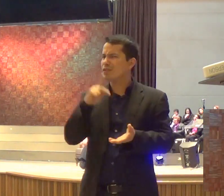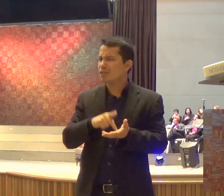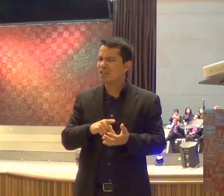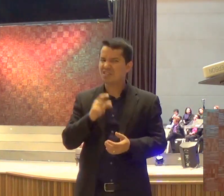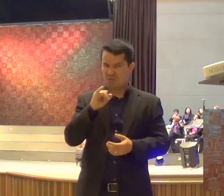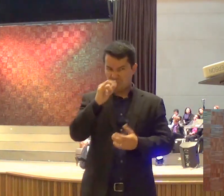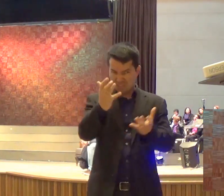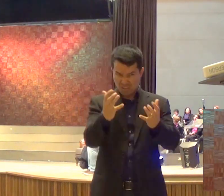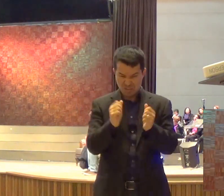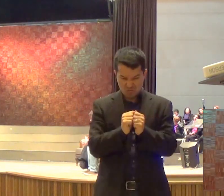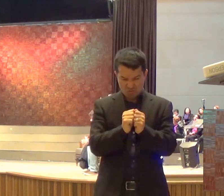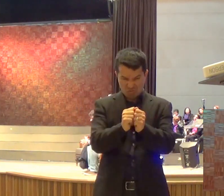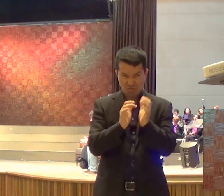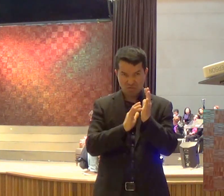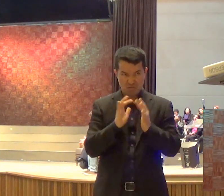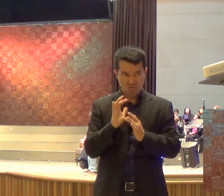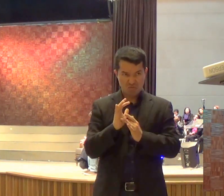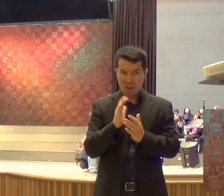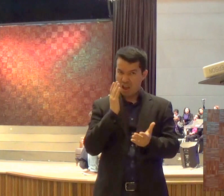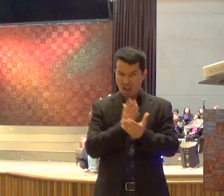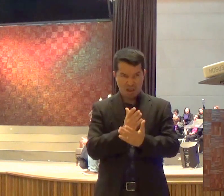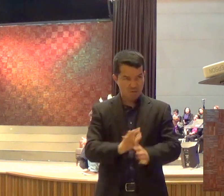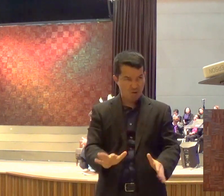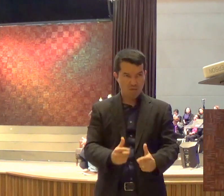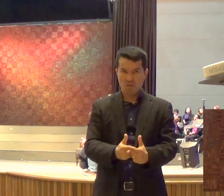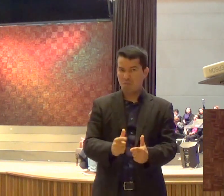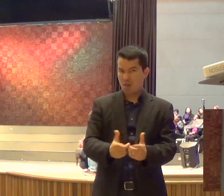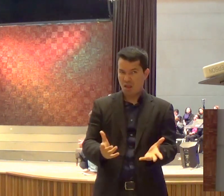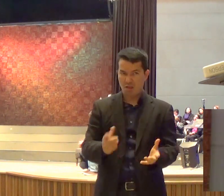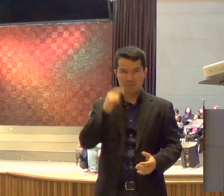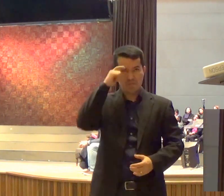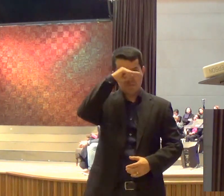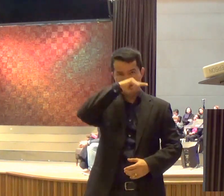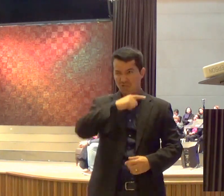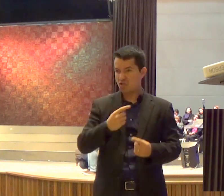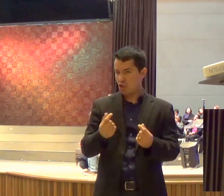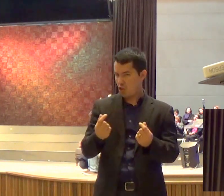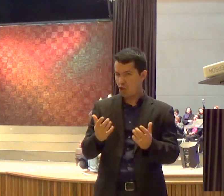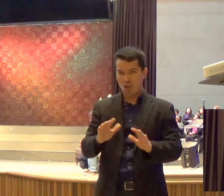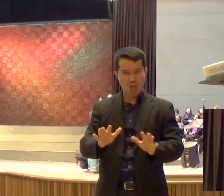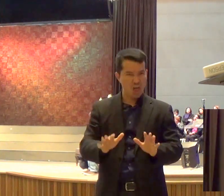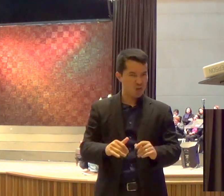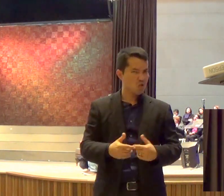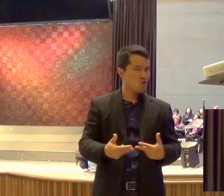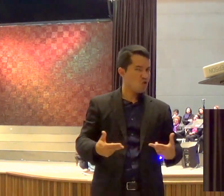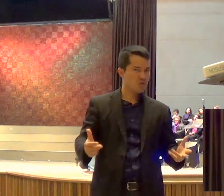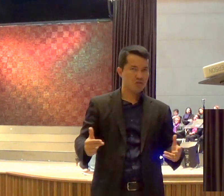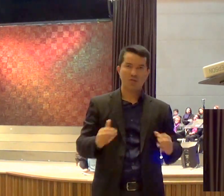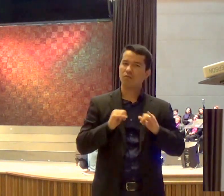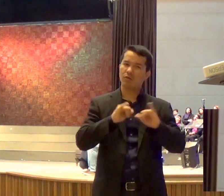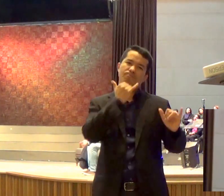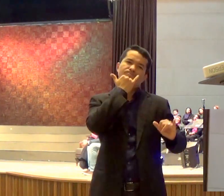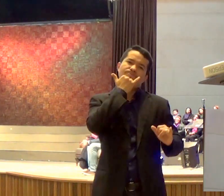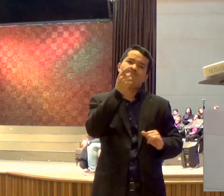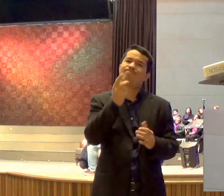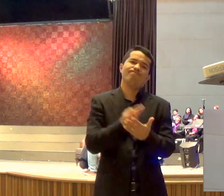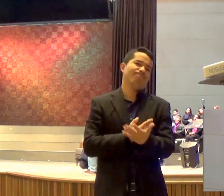tranquila eu quero dizer para você que você está totalmente equivocado